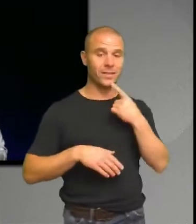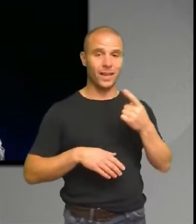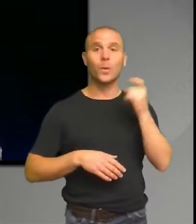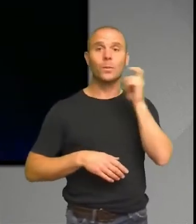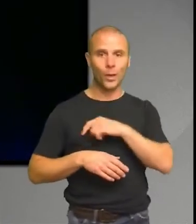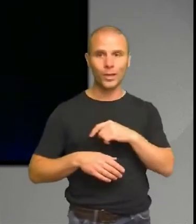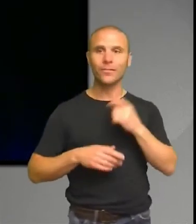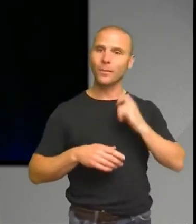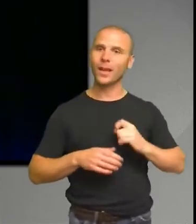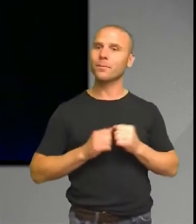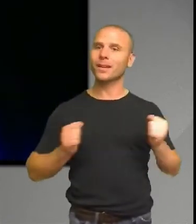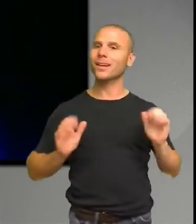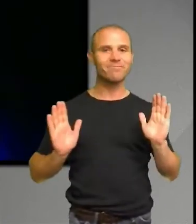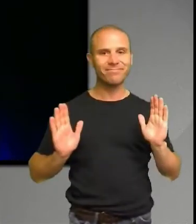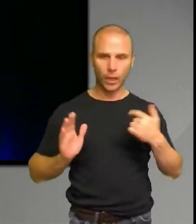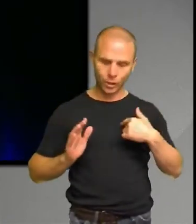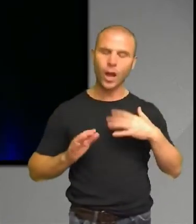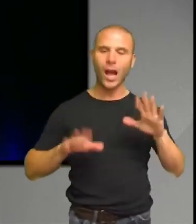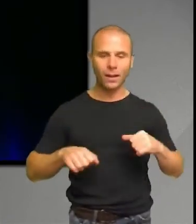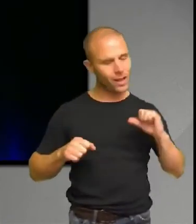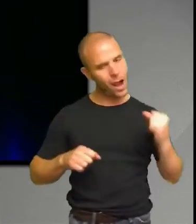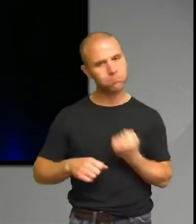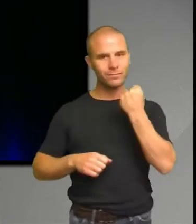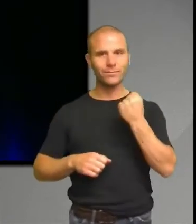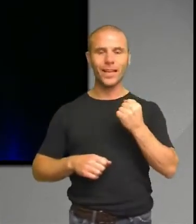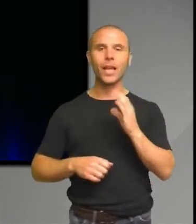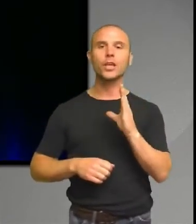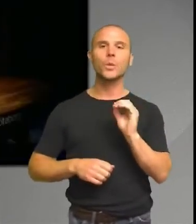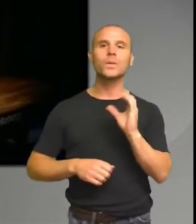möjligt. Så tack för mig. Josef Superman